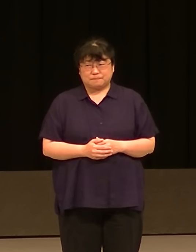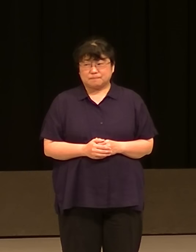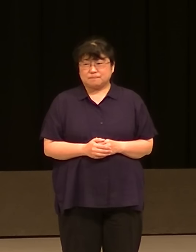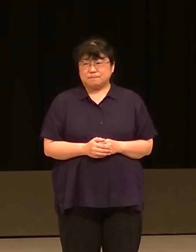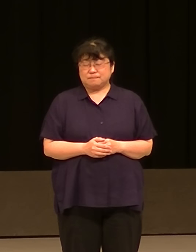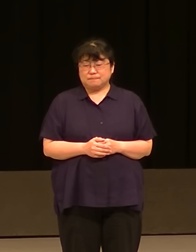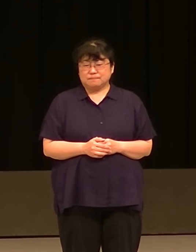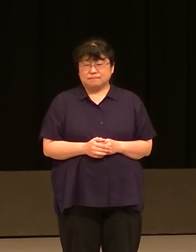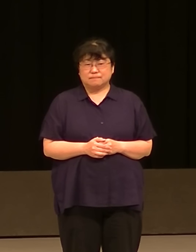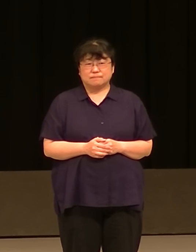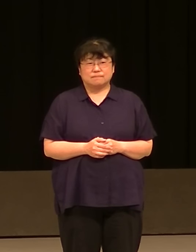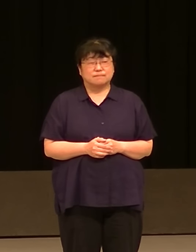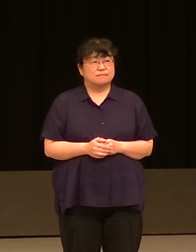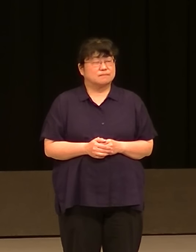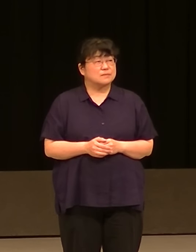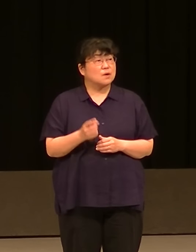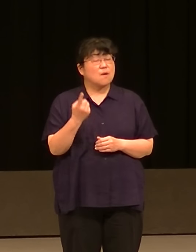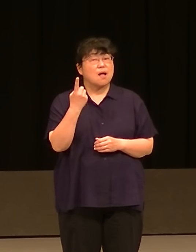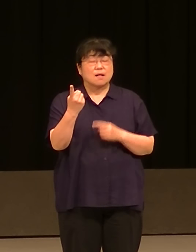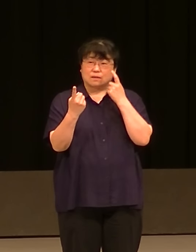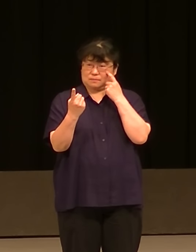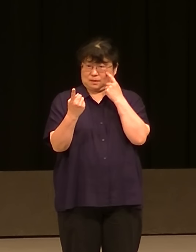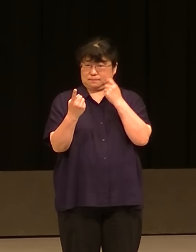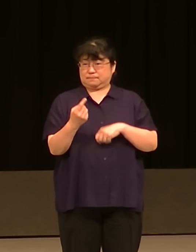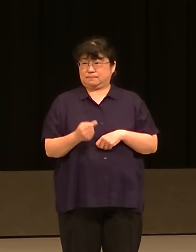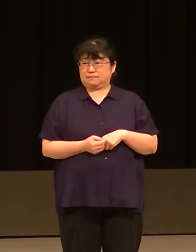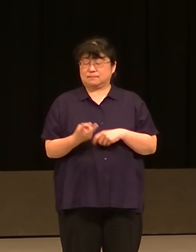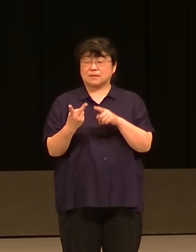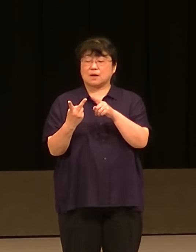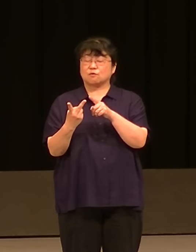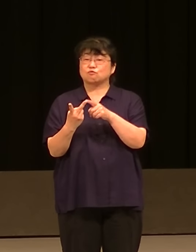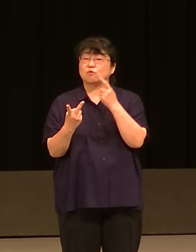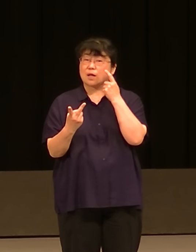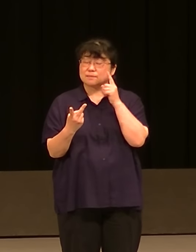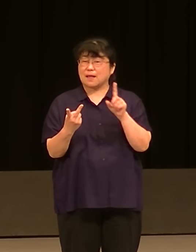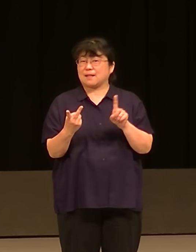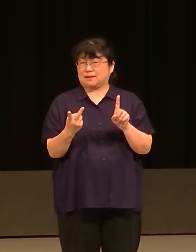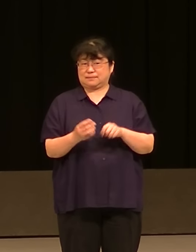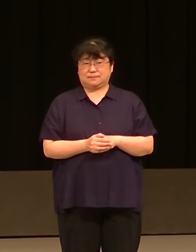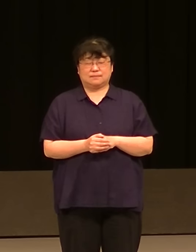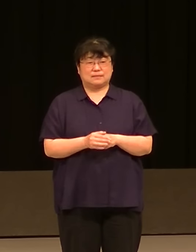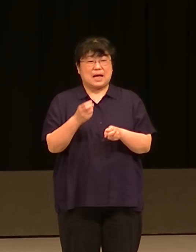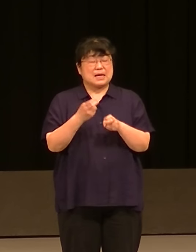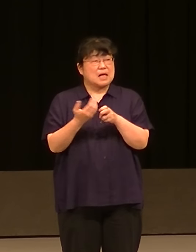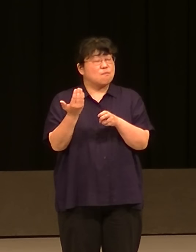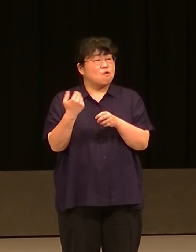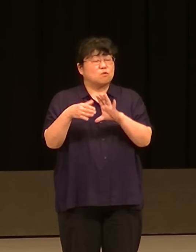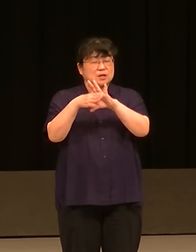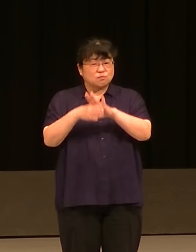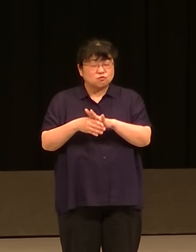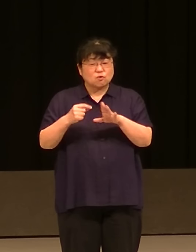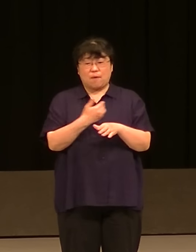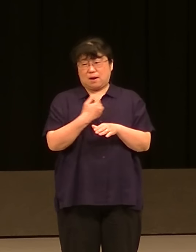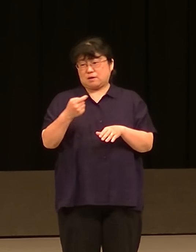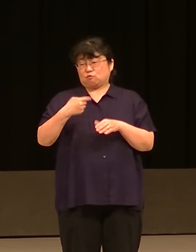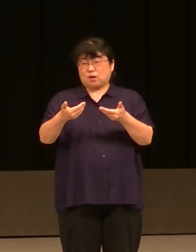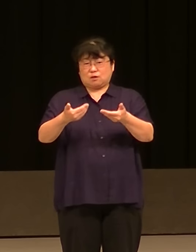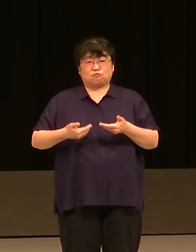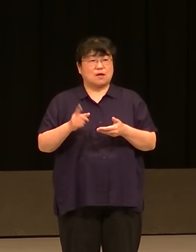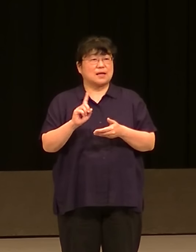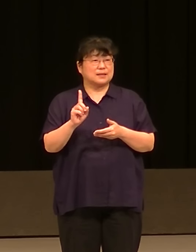。それが1点目でございますが、2点目、憲法全文が我々に教えてくれているの